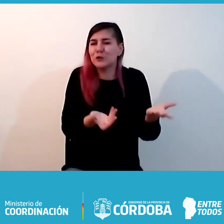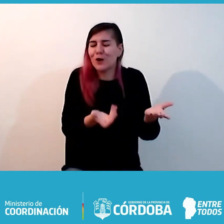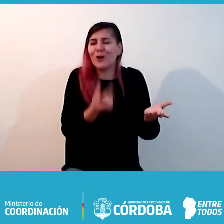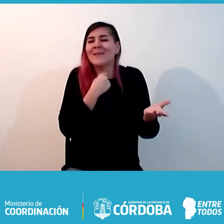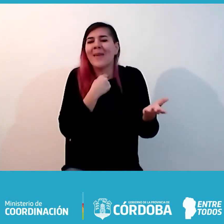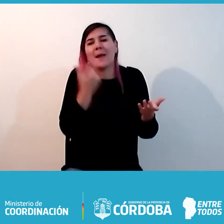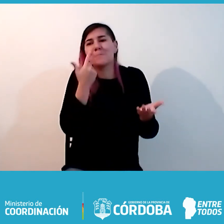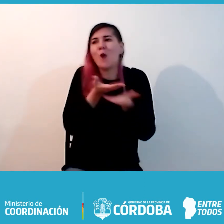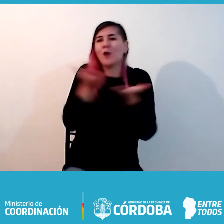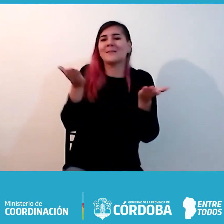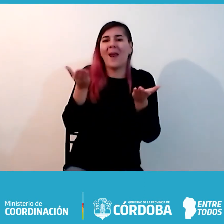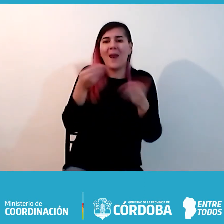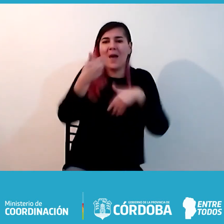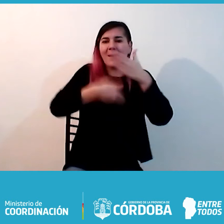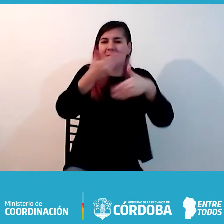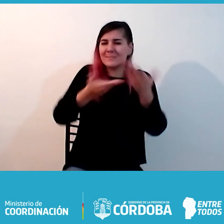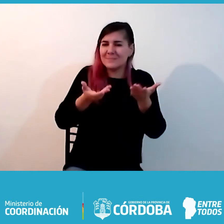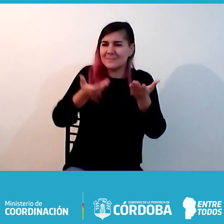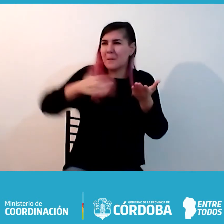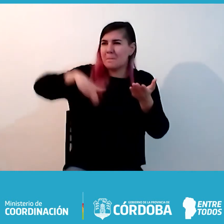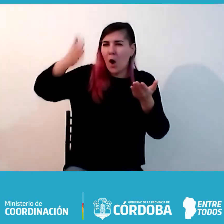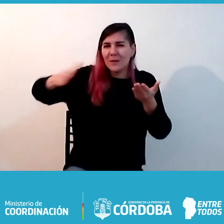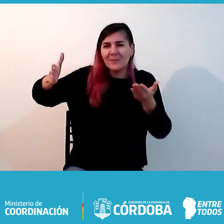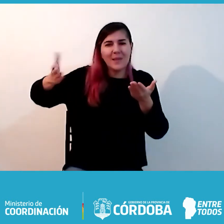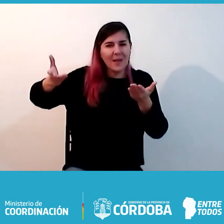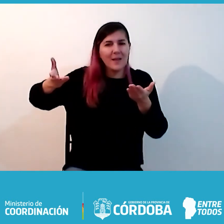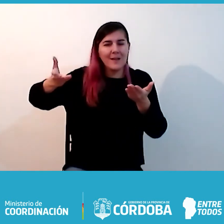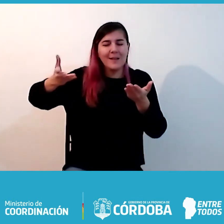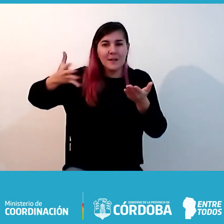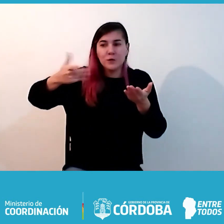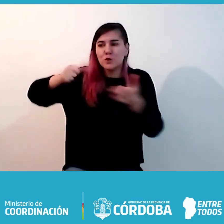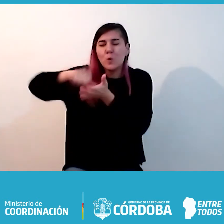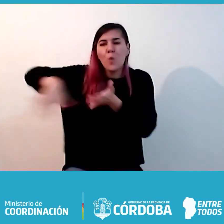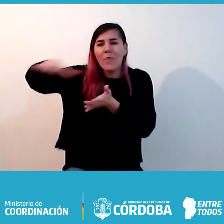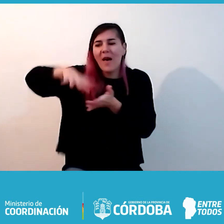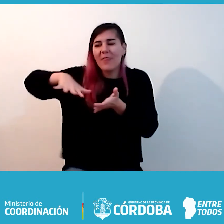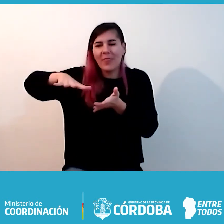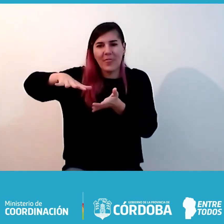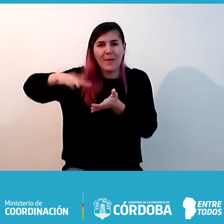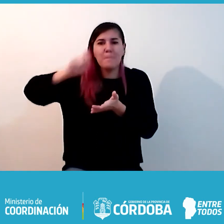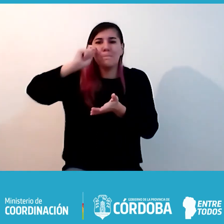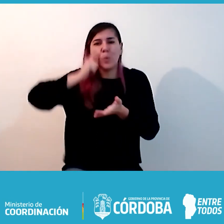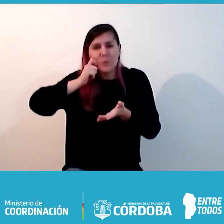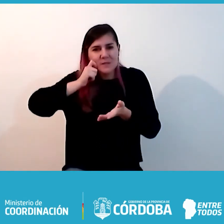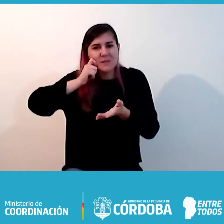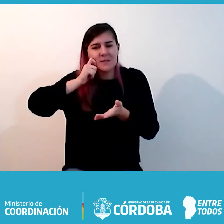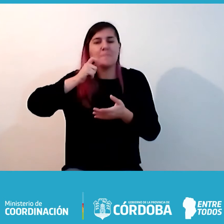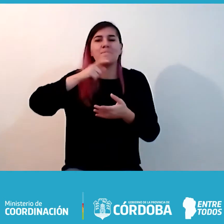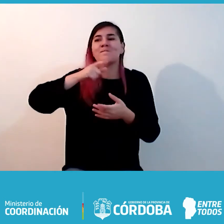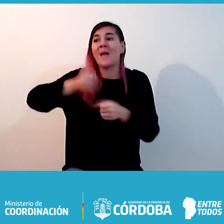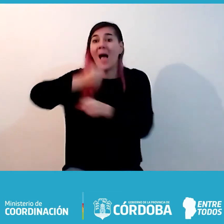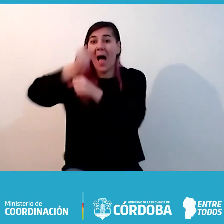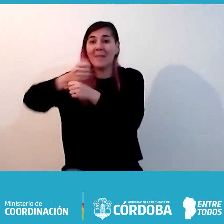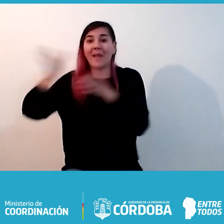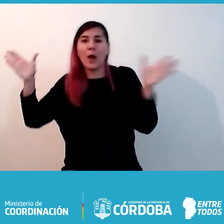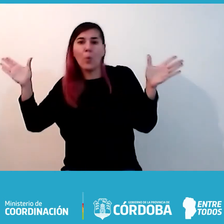avance hacia el monte, el faldeo que costean, bordean todas las ciudades en las zonas de Punilla, desde la variante Costa Azul hasta la cumbre, sin